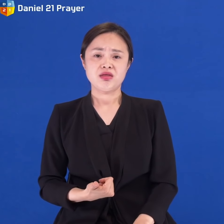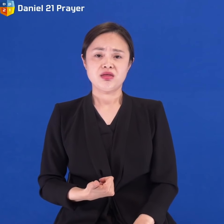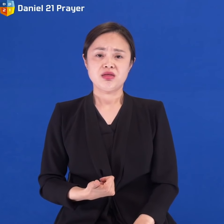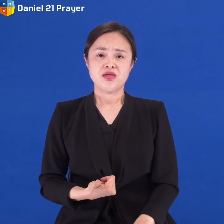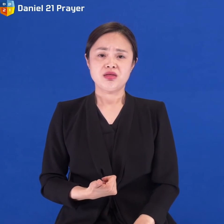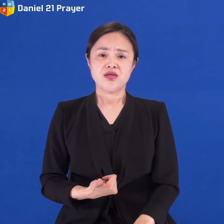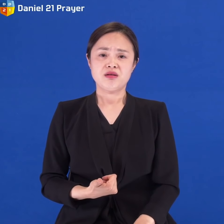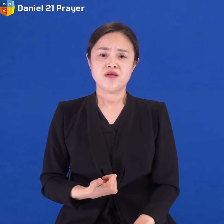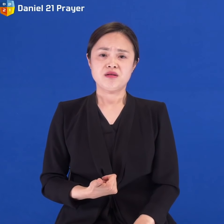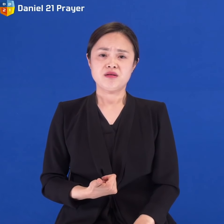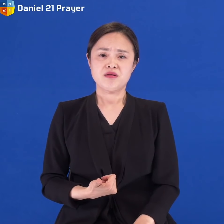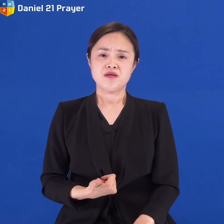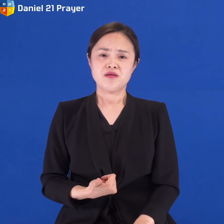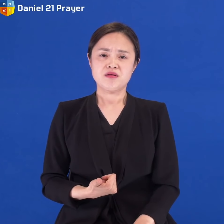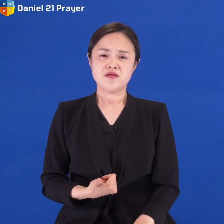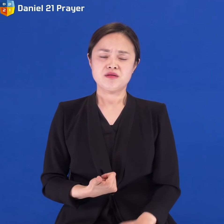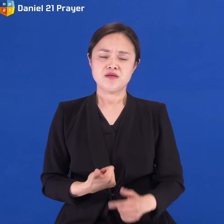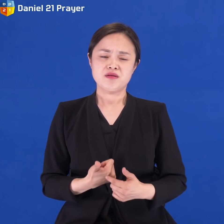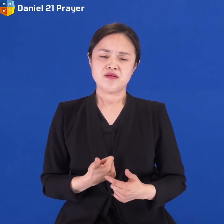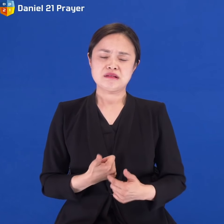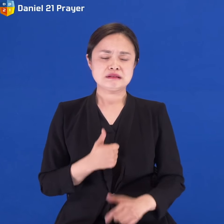완벽한 준비가 된 사람이었습니다.